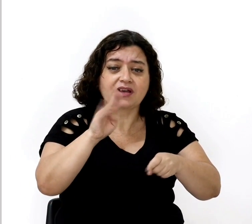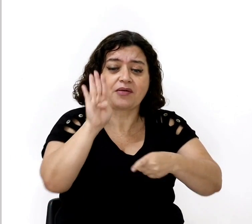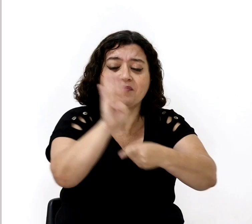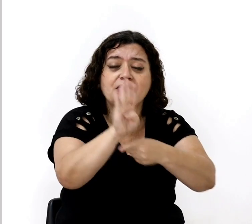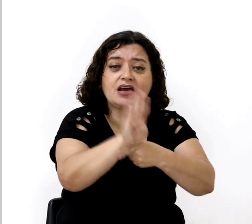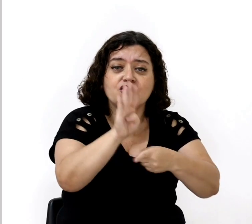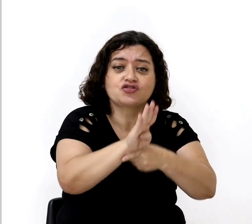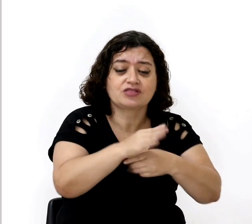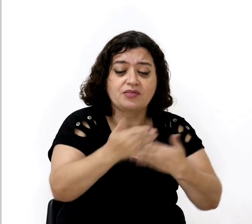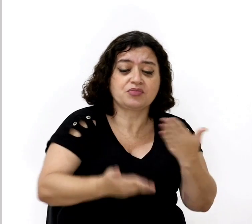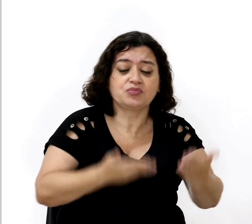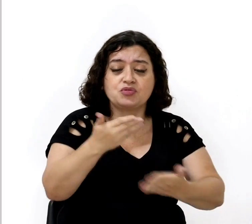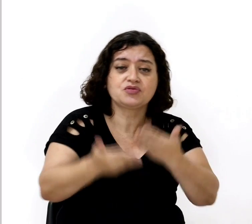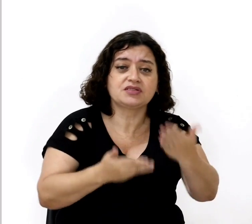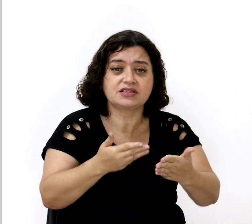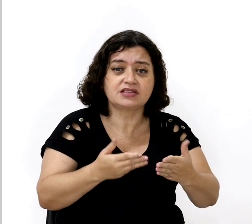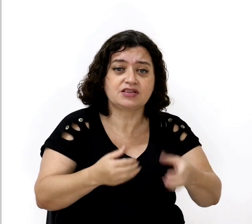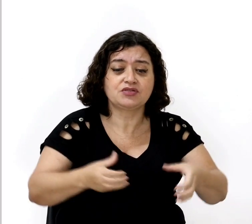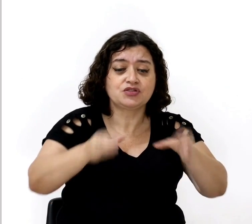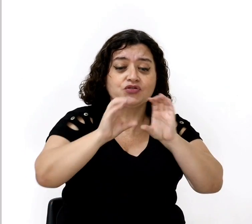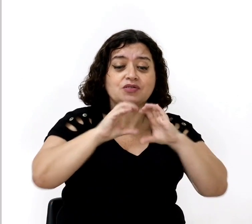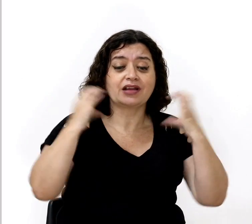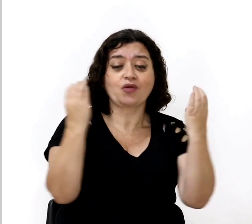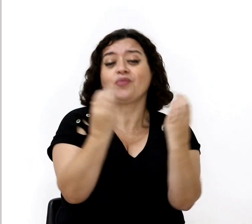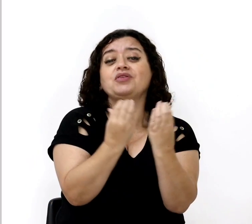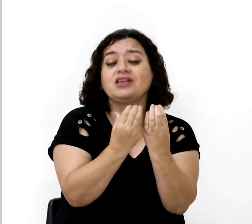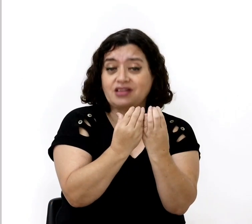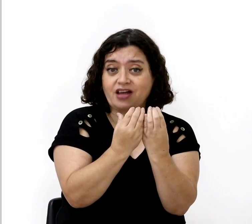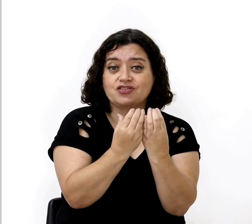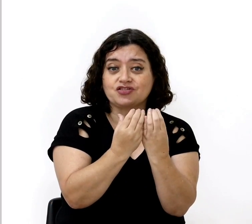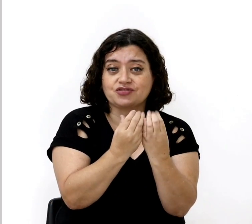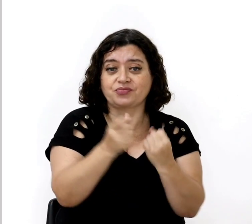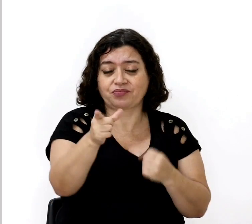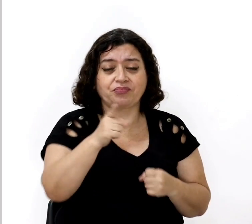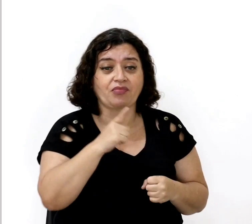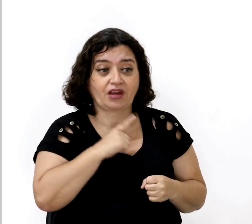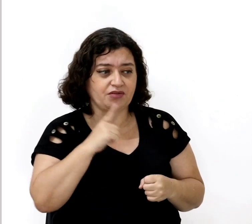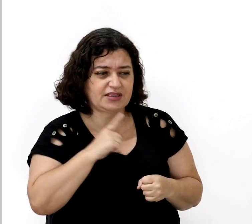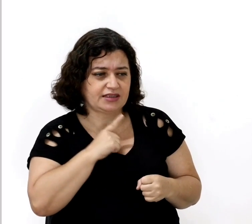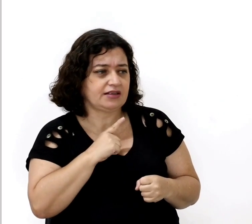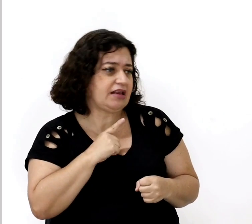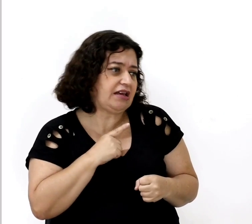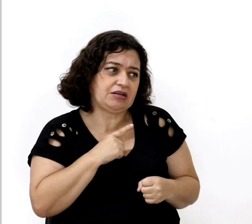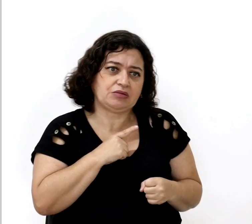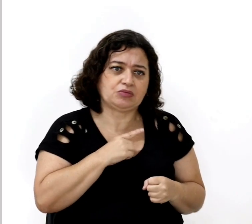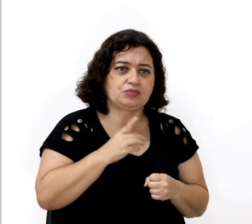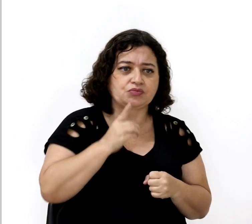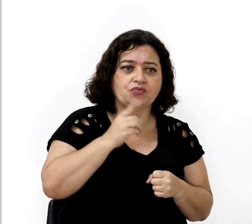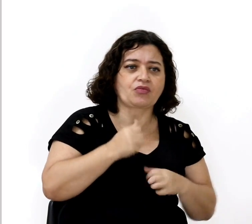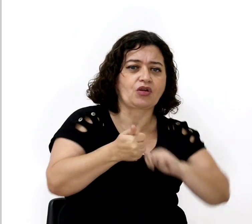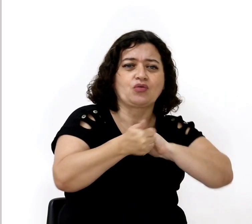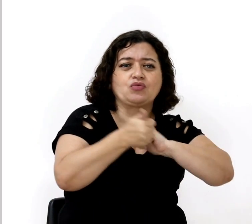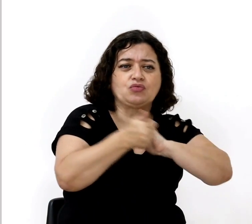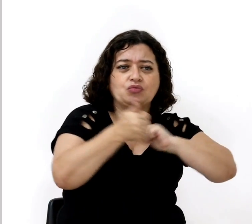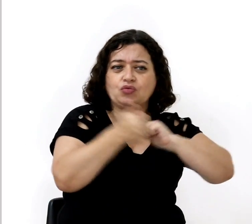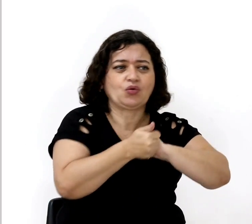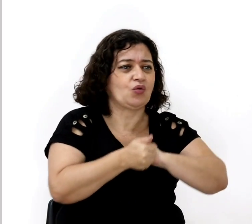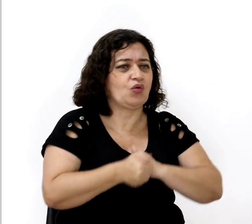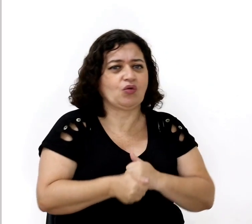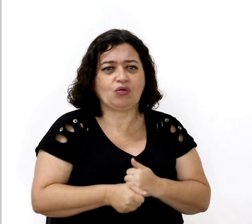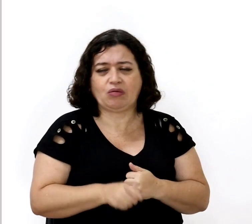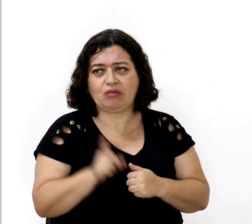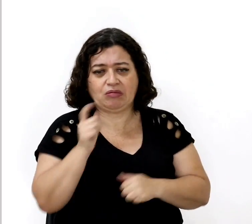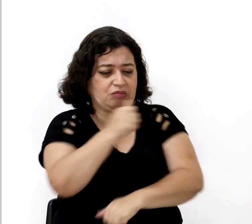uma parte para o serviço da sua comunidade. Né? Você que tem lá uma habilidade,